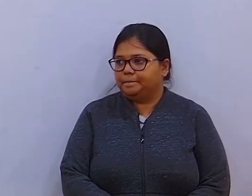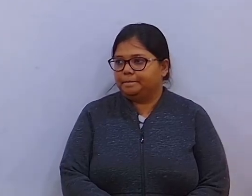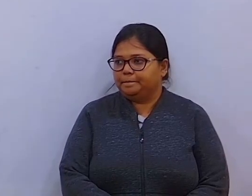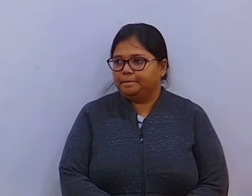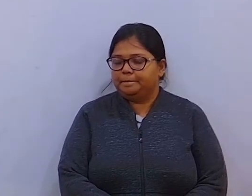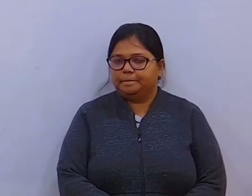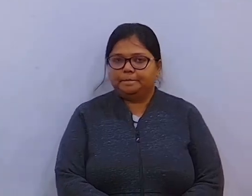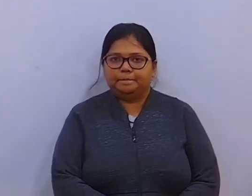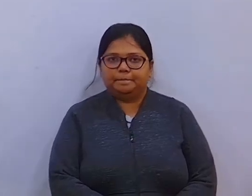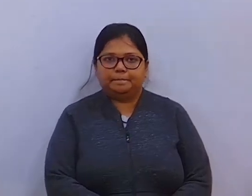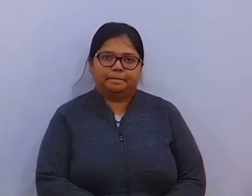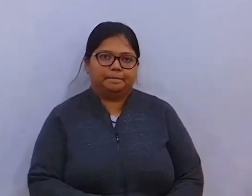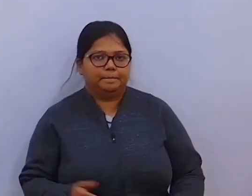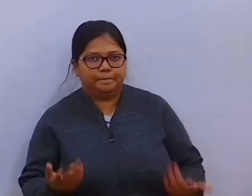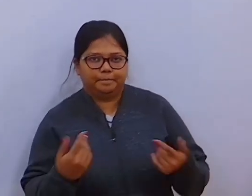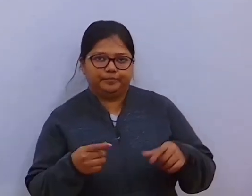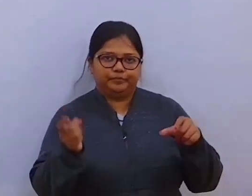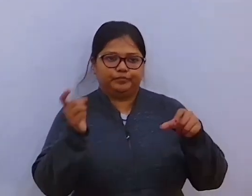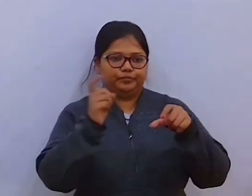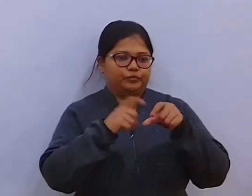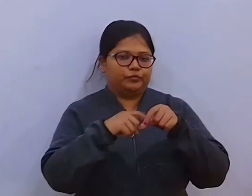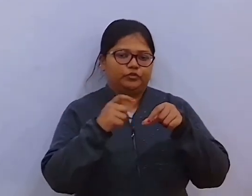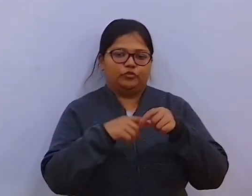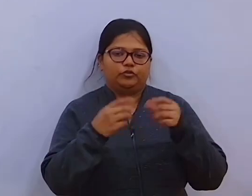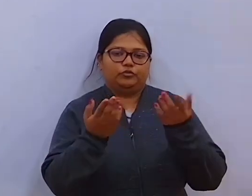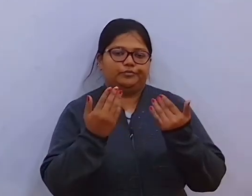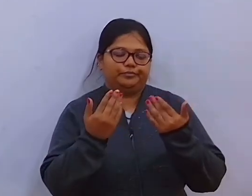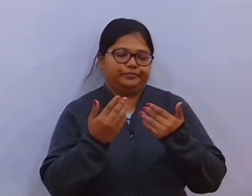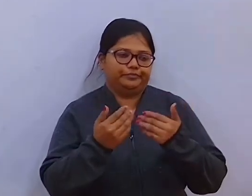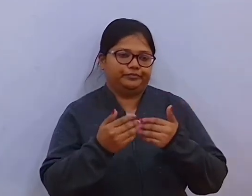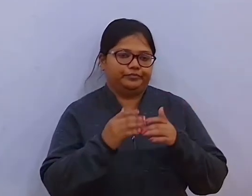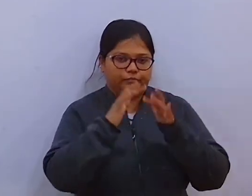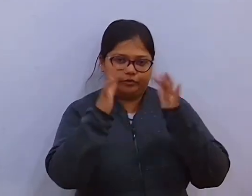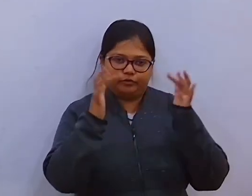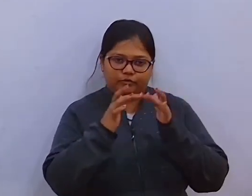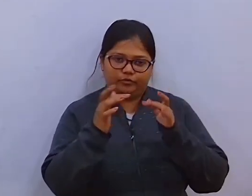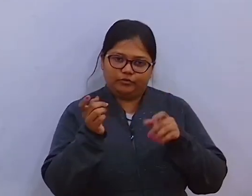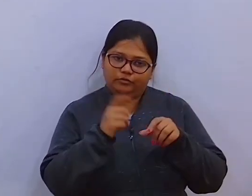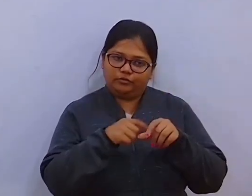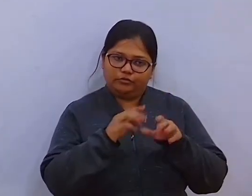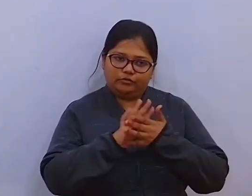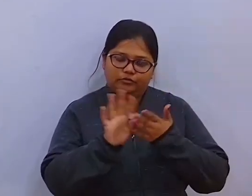चलो स्टार्ट करते हैं। आ गए क्या सभी ऑनलाइन? एक बार कंफर्म कर लो।